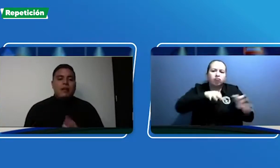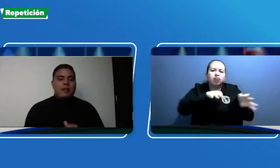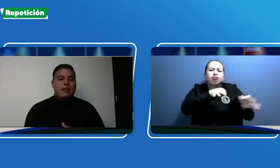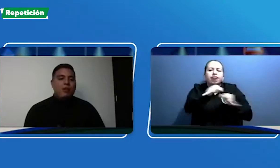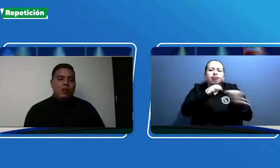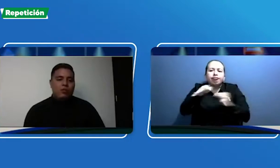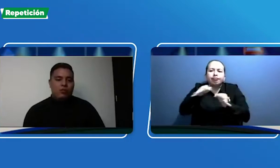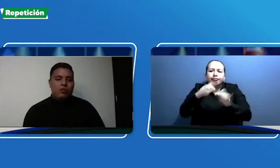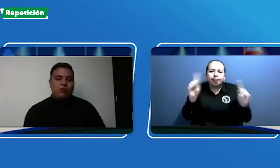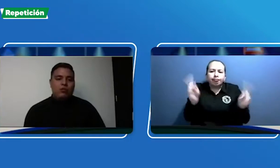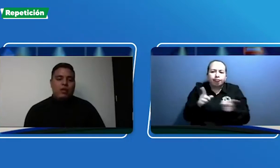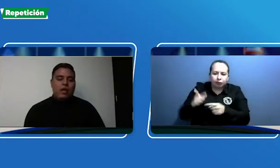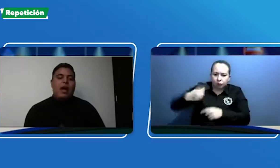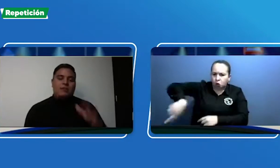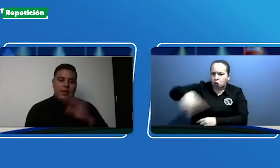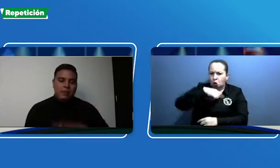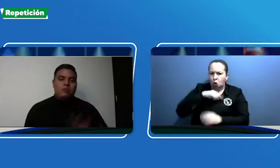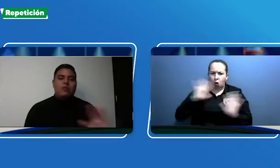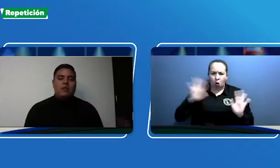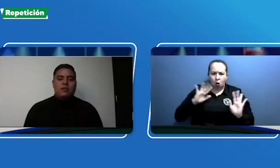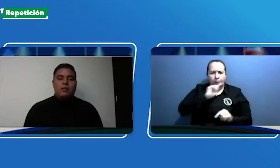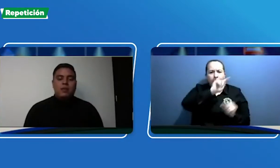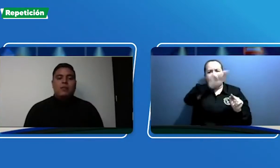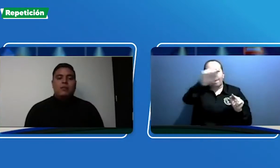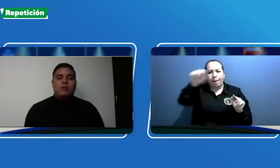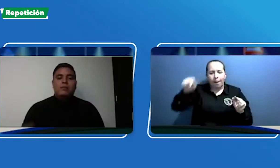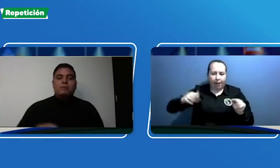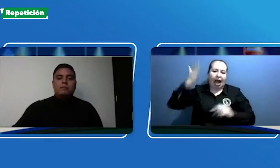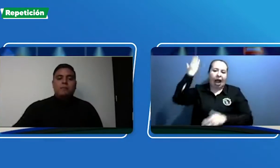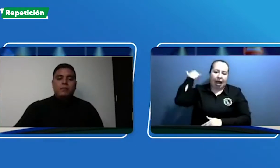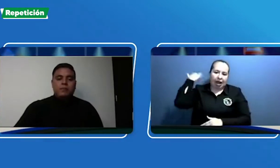básicamente lo que nosotros hacíamos en ese momento